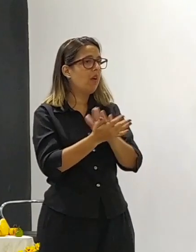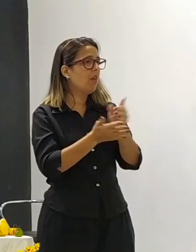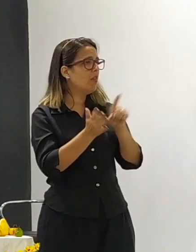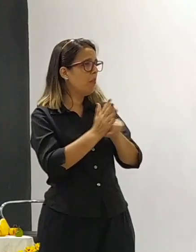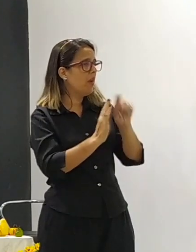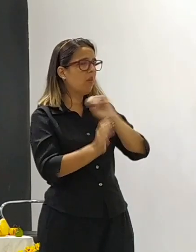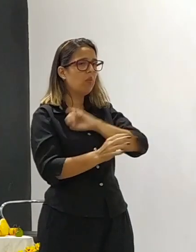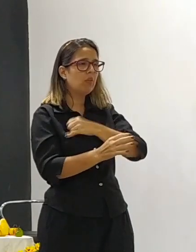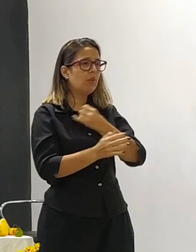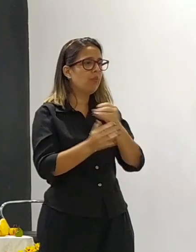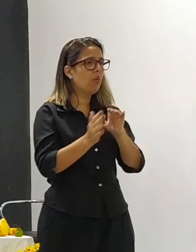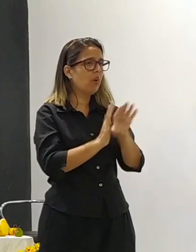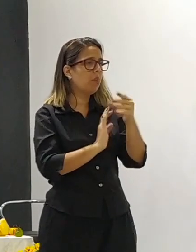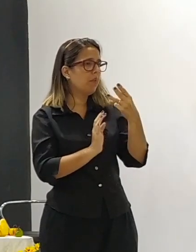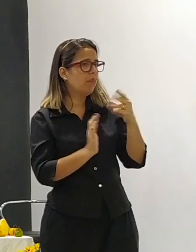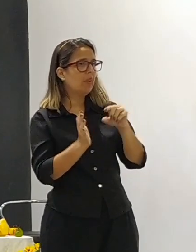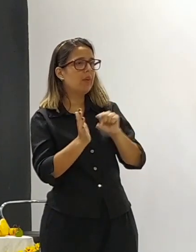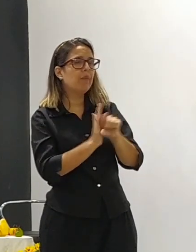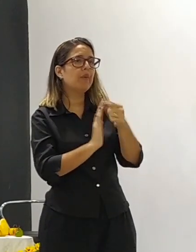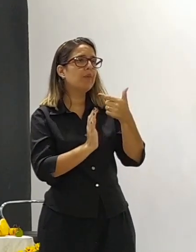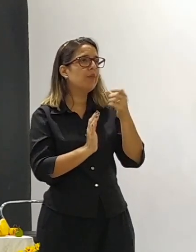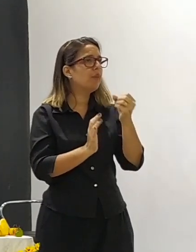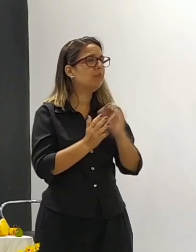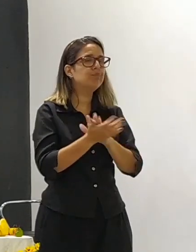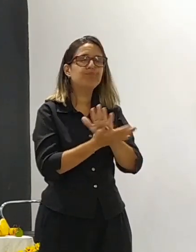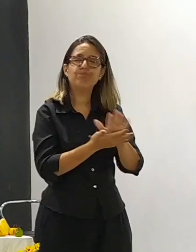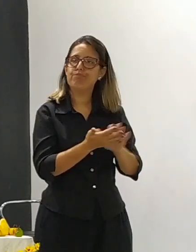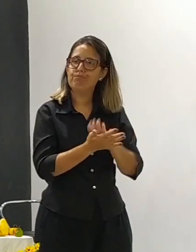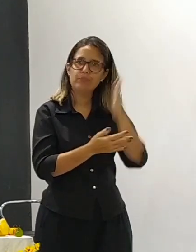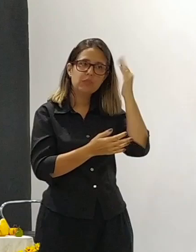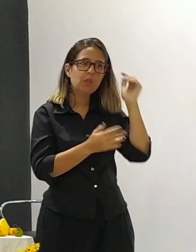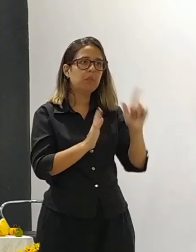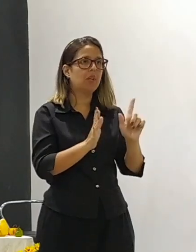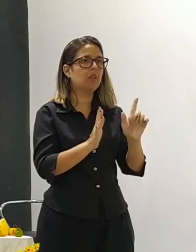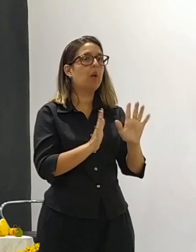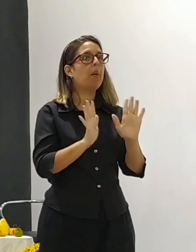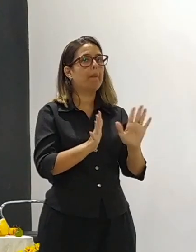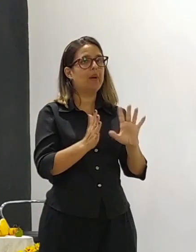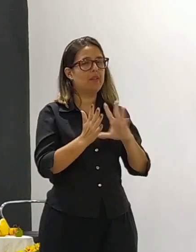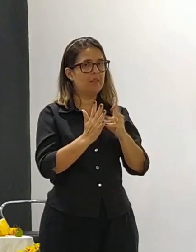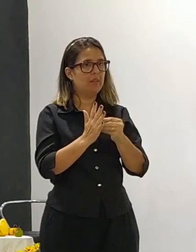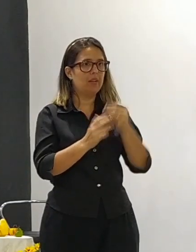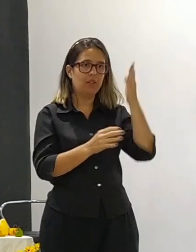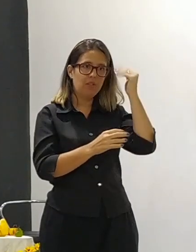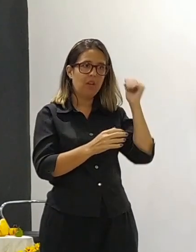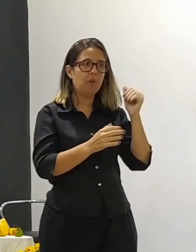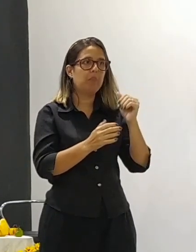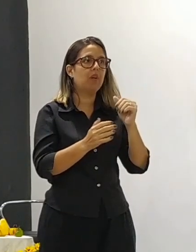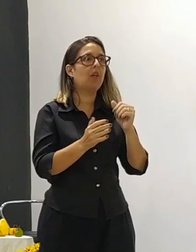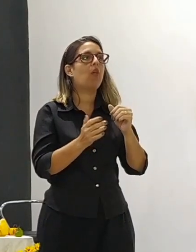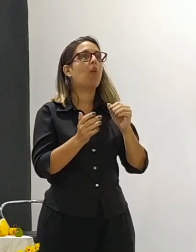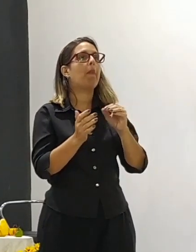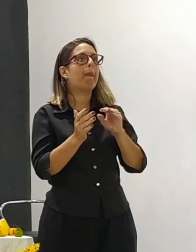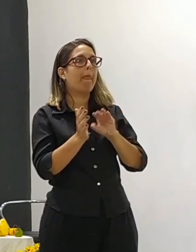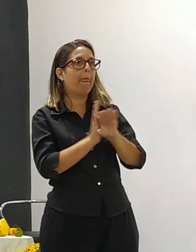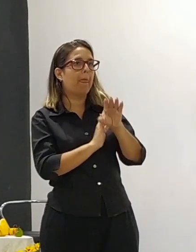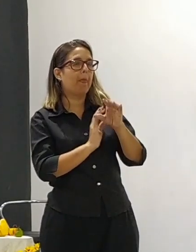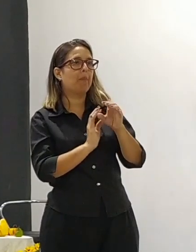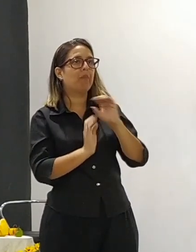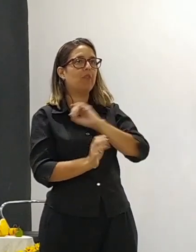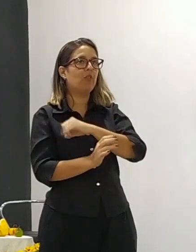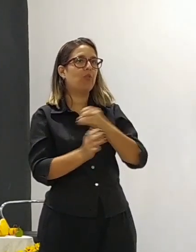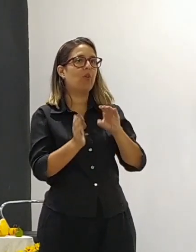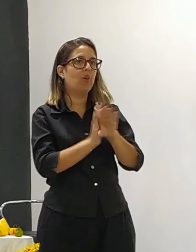João 3,16, ele não sabe o que dizer, né? Mas essa igreja aqui sabe. Aleluia. João 3,16, fala para mim, João